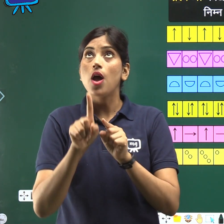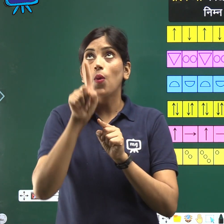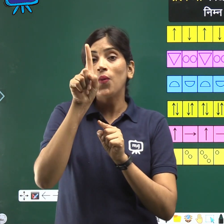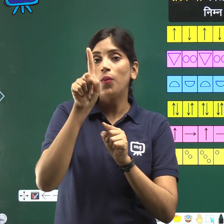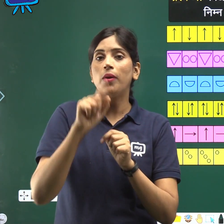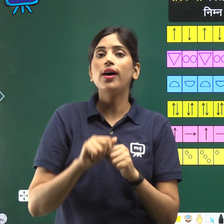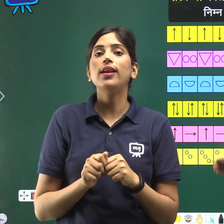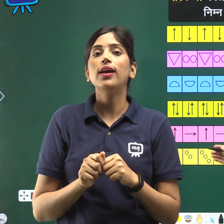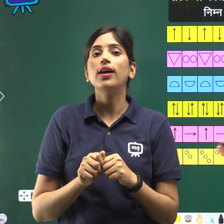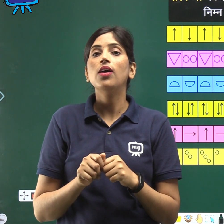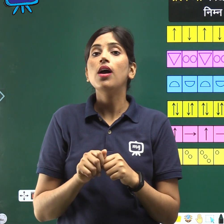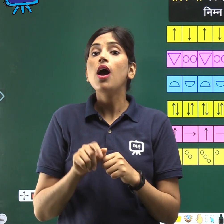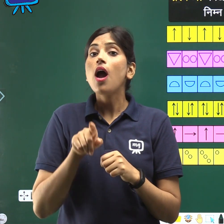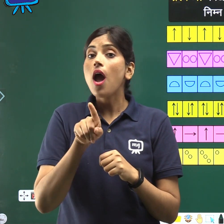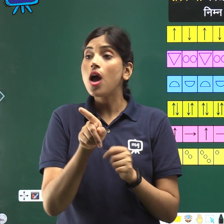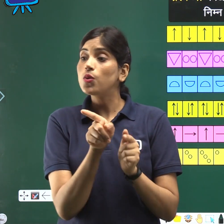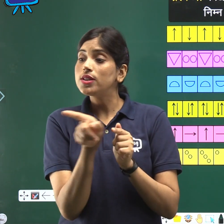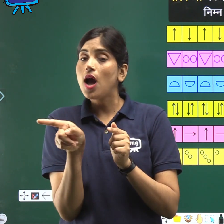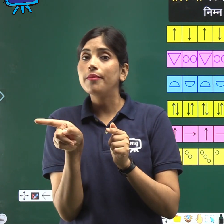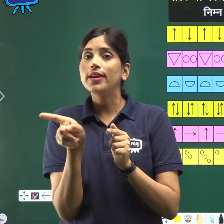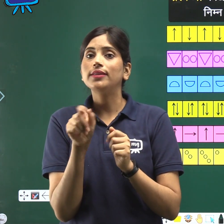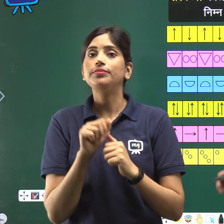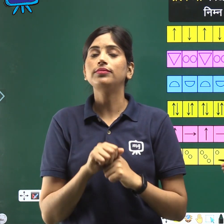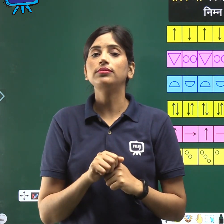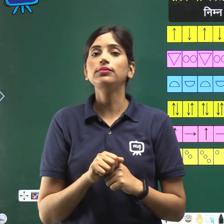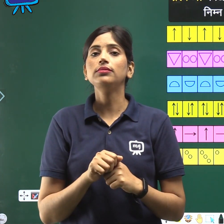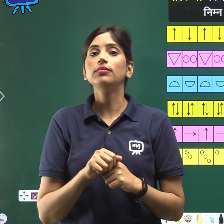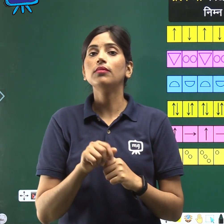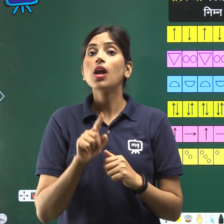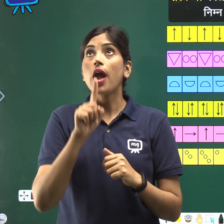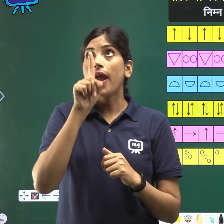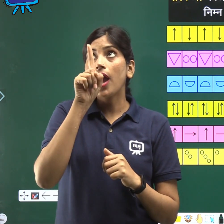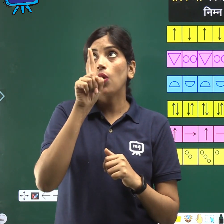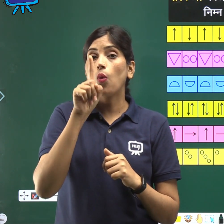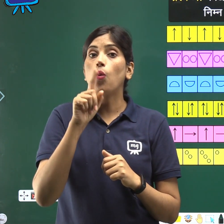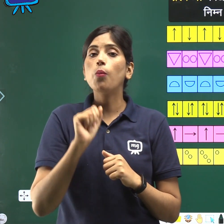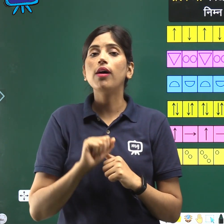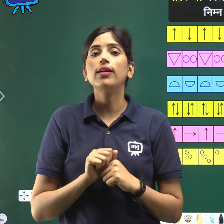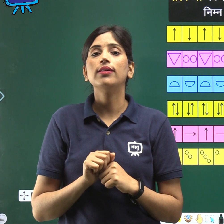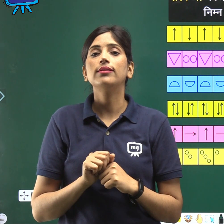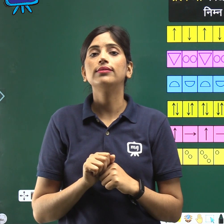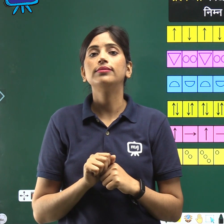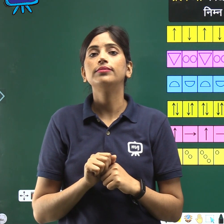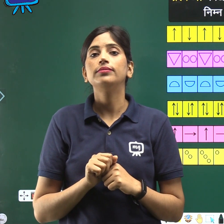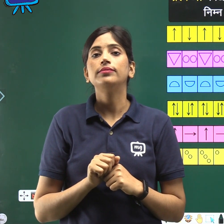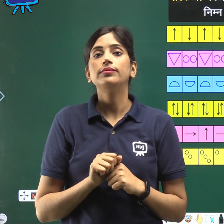ऊपर, एरो सामने, एरो ऊपर,